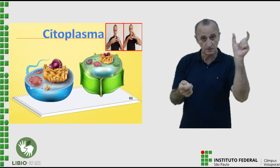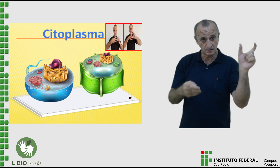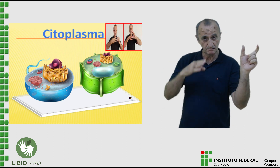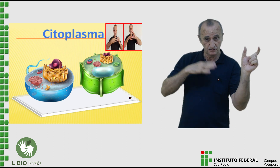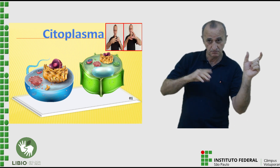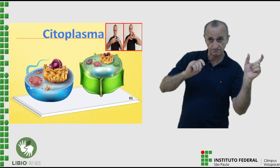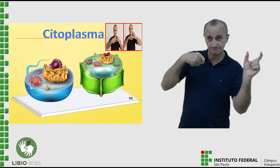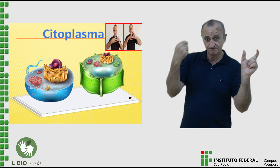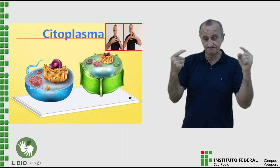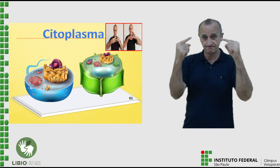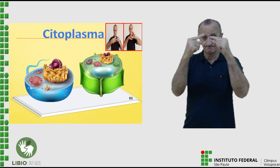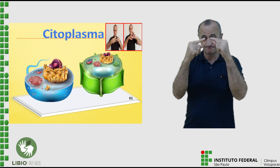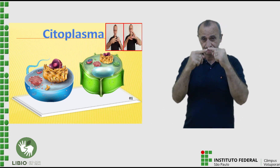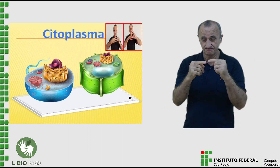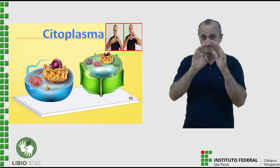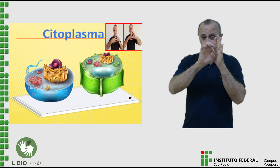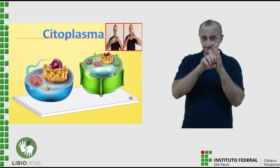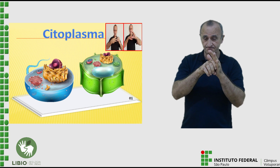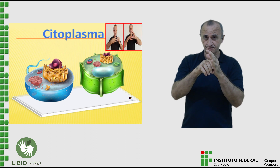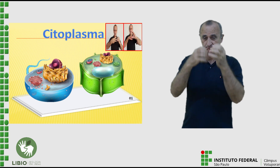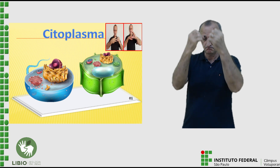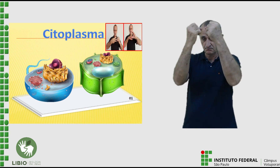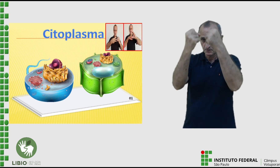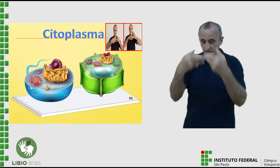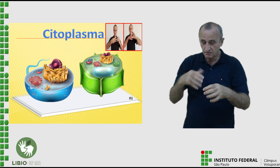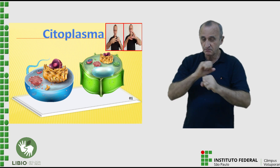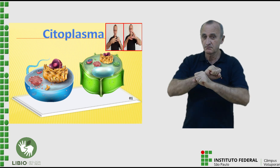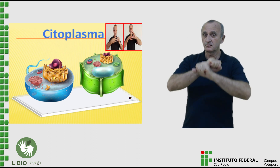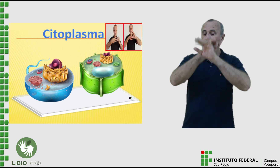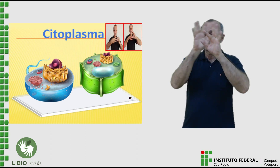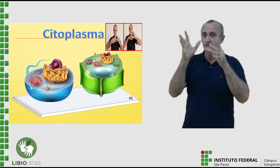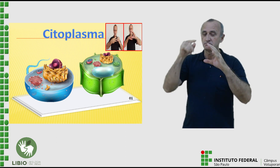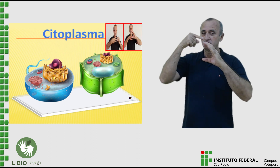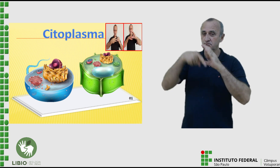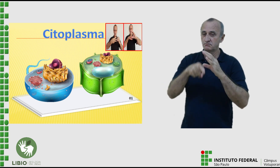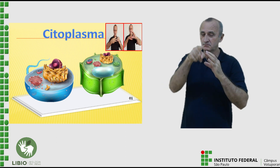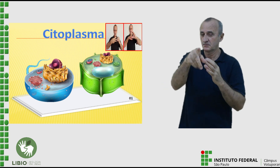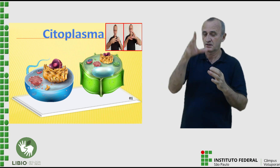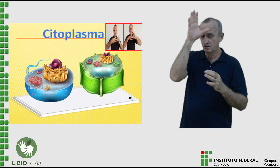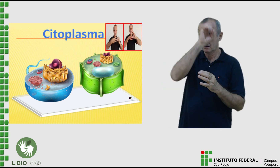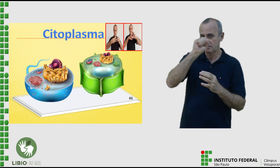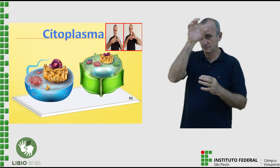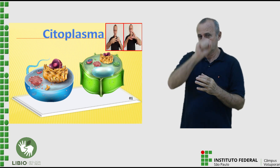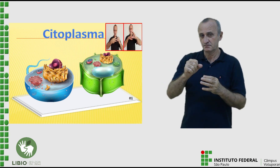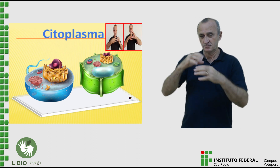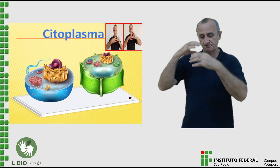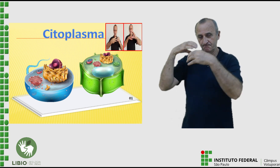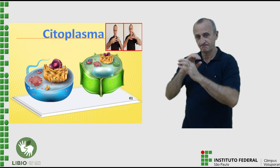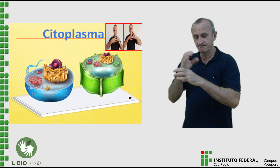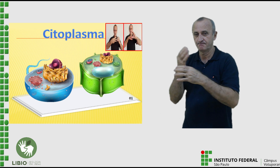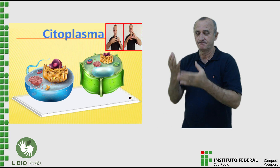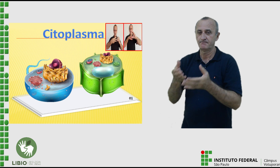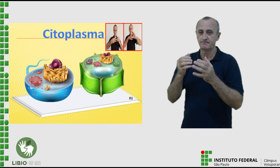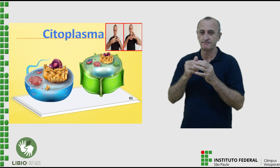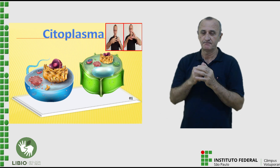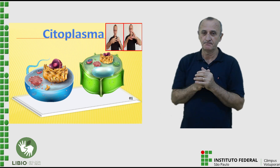sinalário. A palavra em português, o sinal em libras, os conceitos, as explicações, melhor clareza na